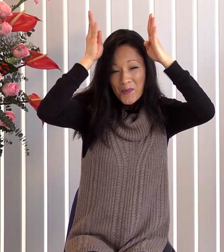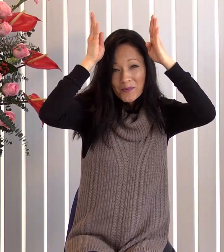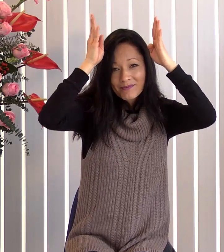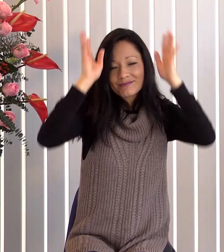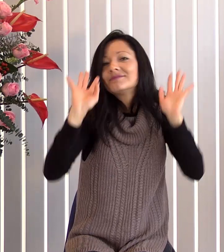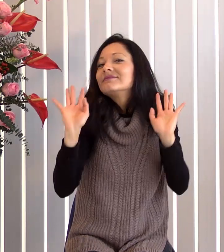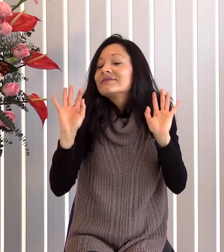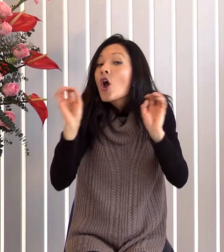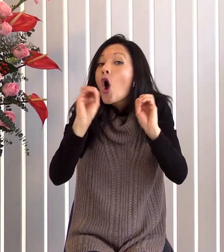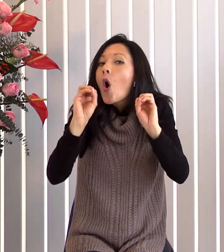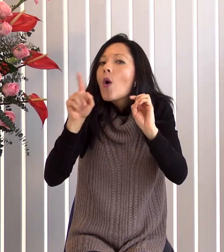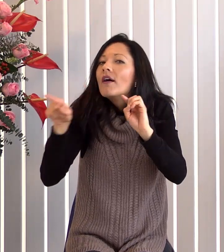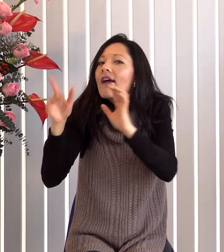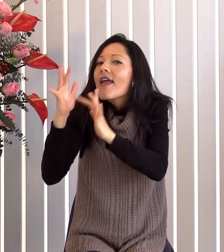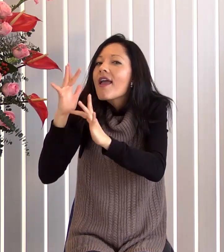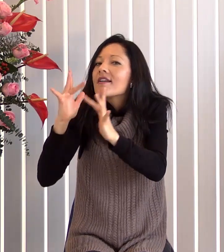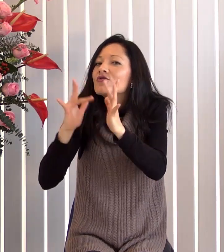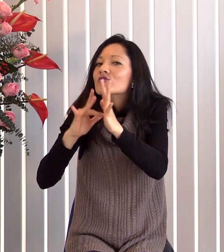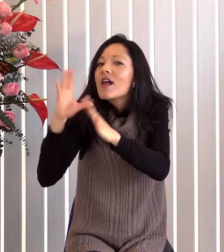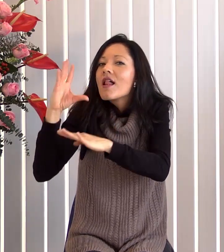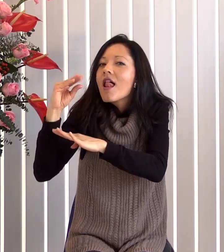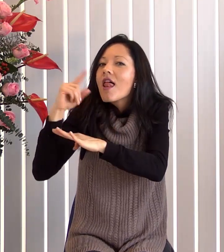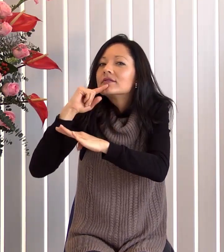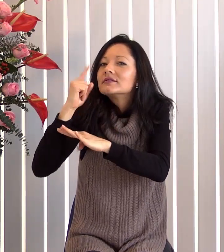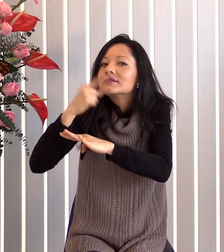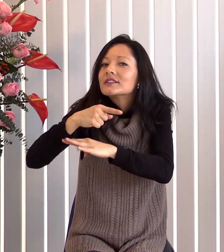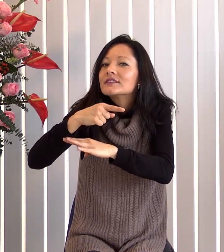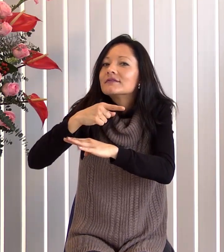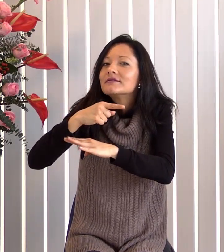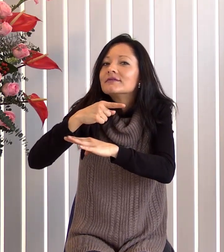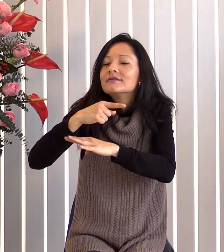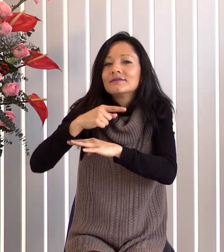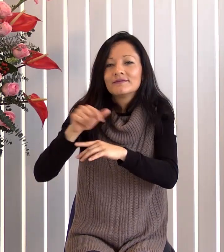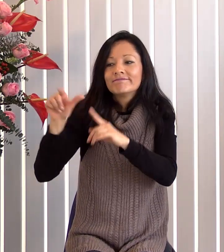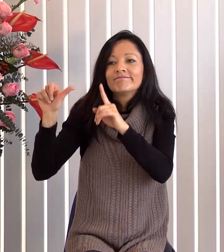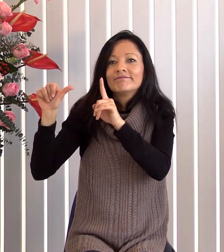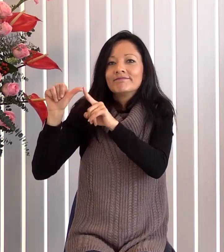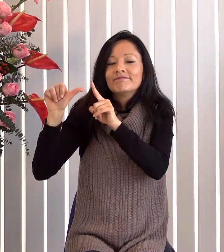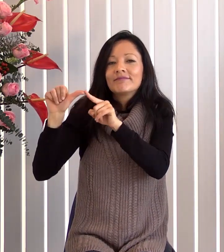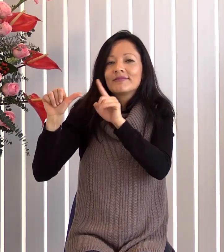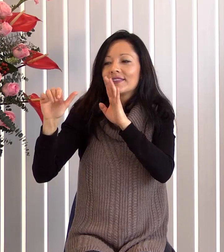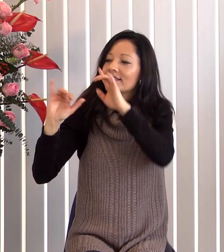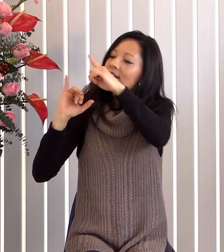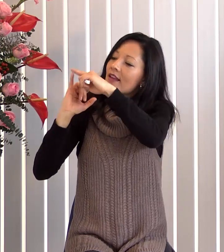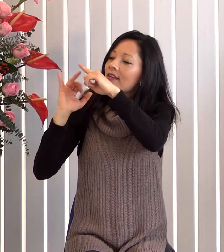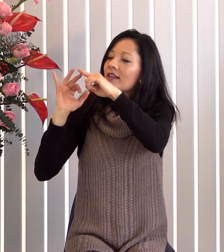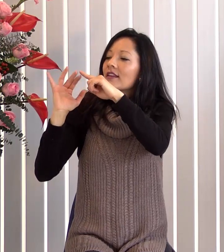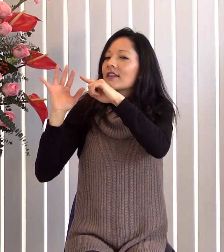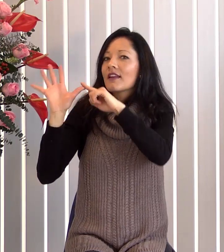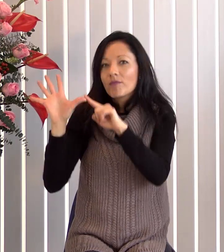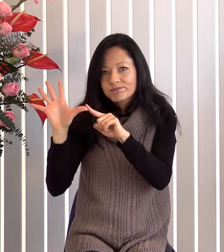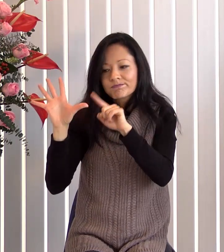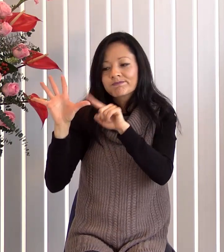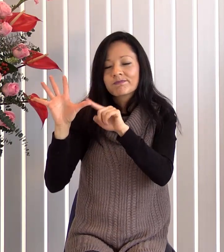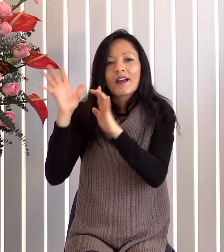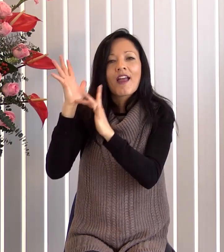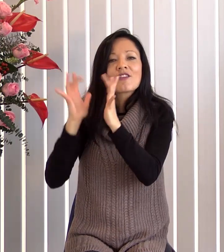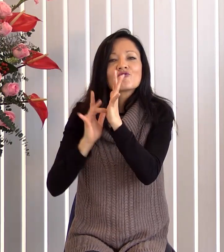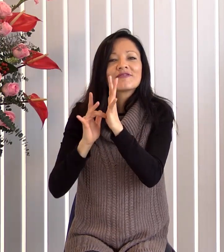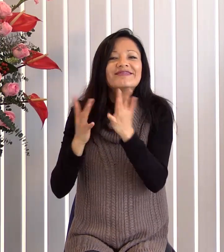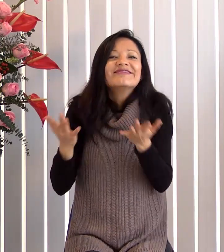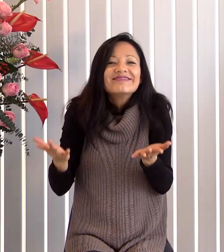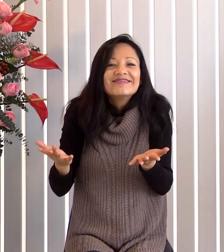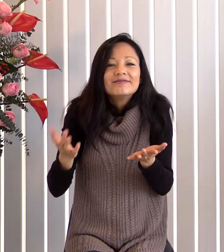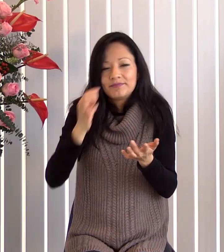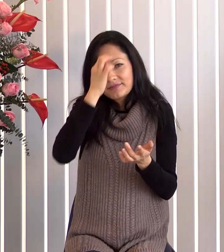o lo está diciendo el Señor Jesús. Y mire que escogí el dedito gordito para decir el Señor Jesús. Porque Él es, como